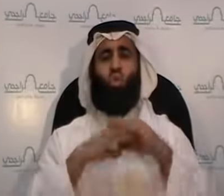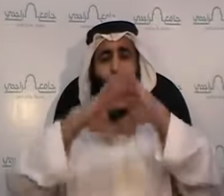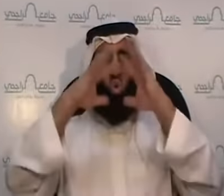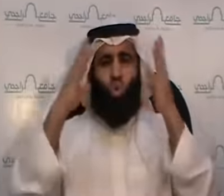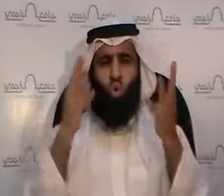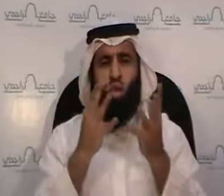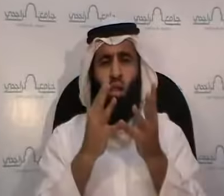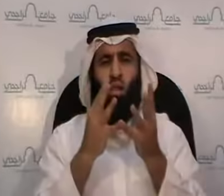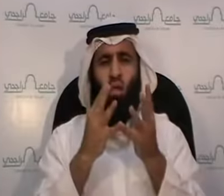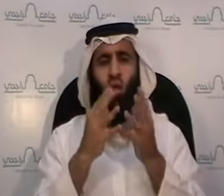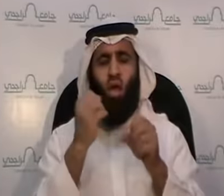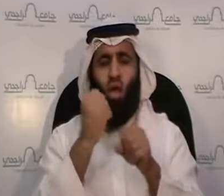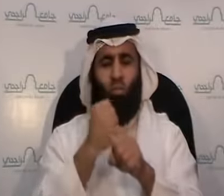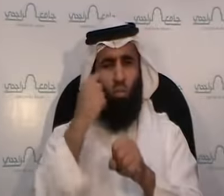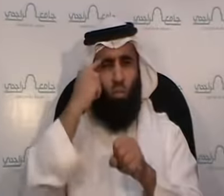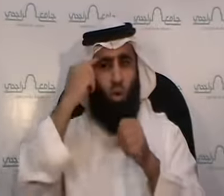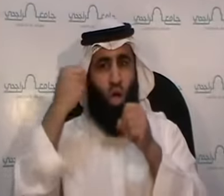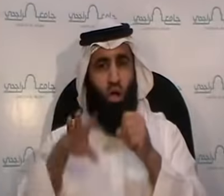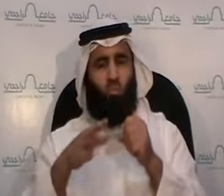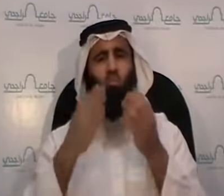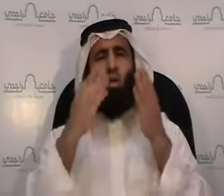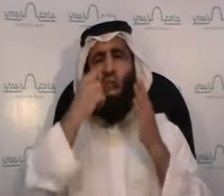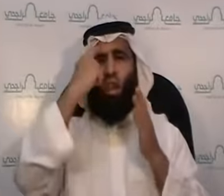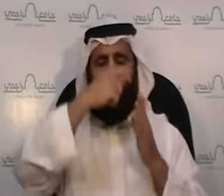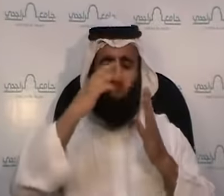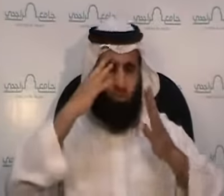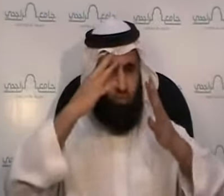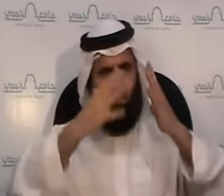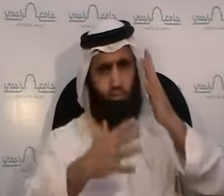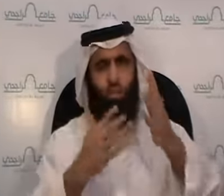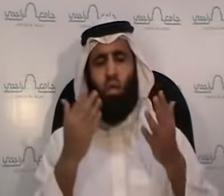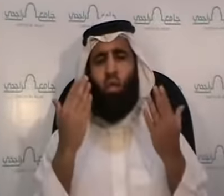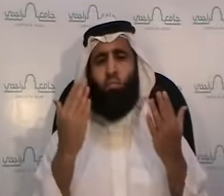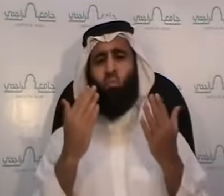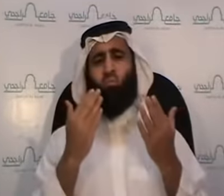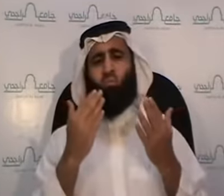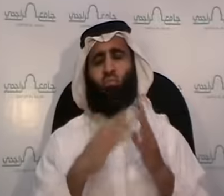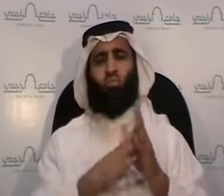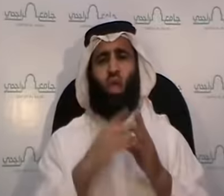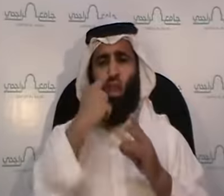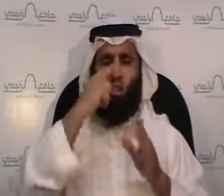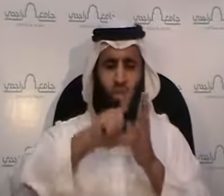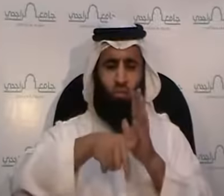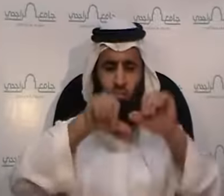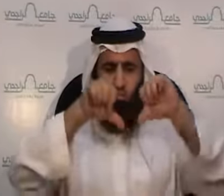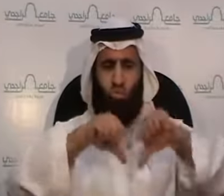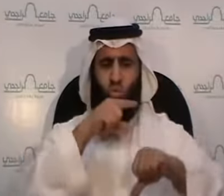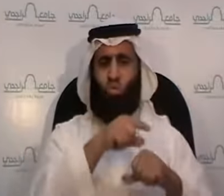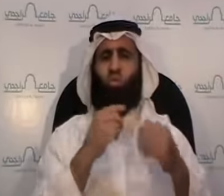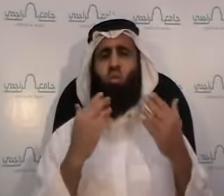بسوء، اللهم فأشغله بنفسه واجعل كيده في نحره، وأجر عليه دائرة السوء